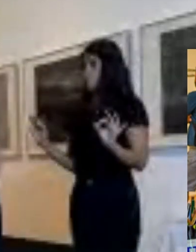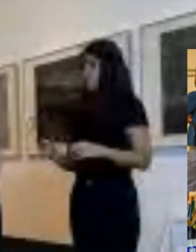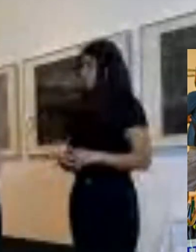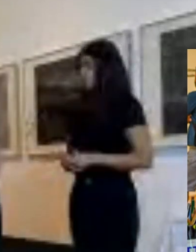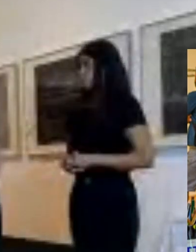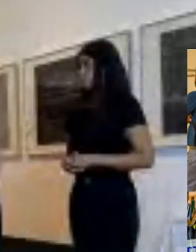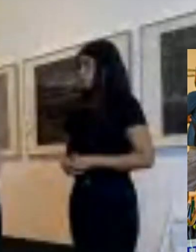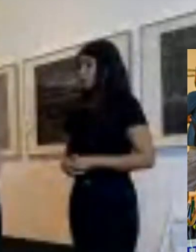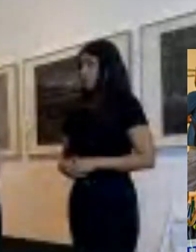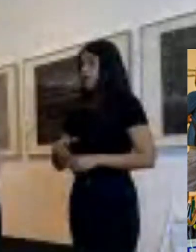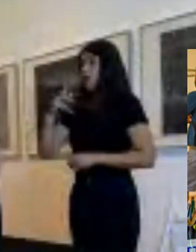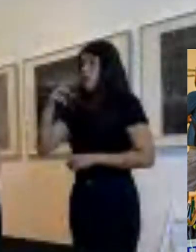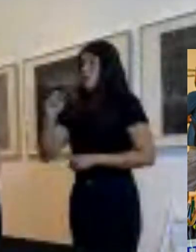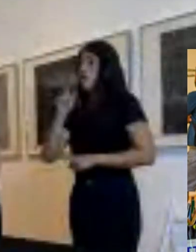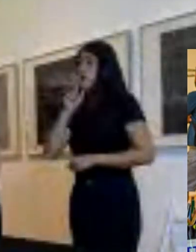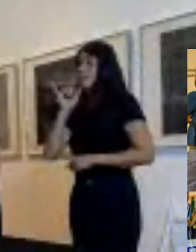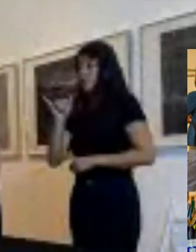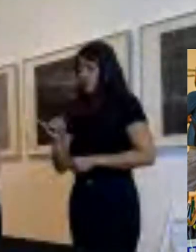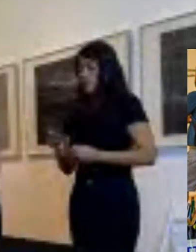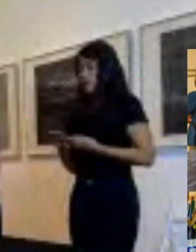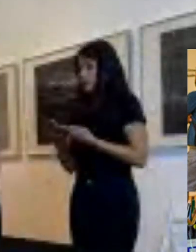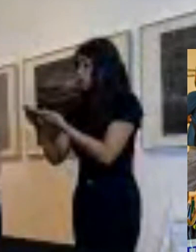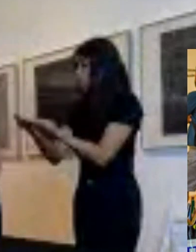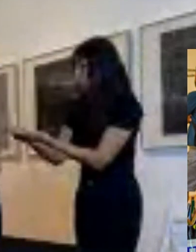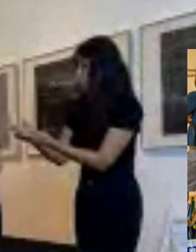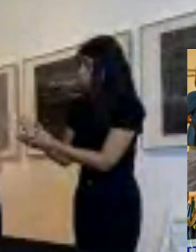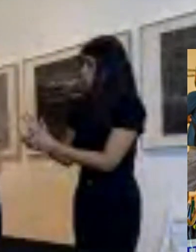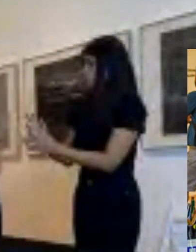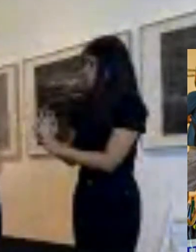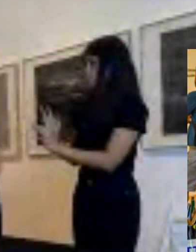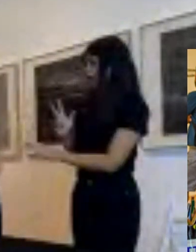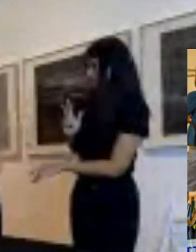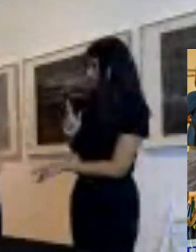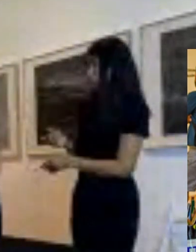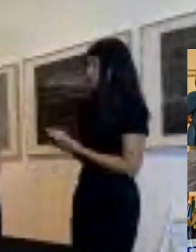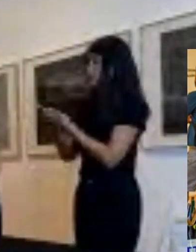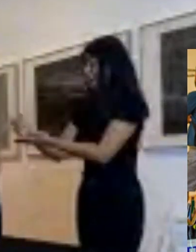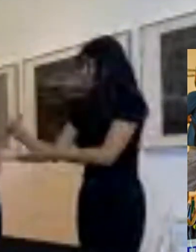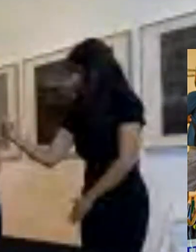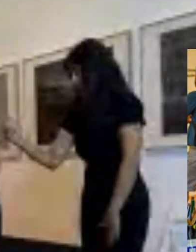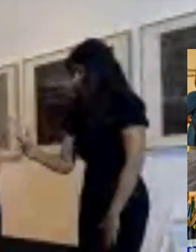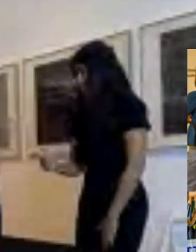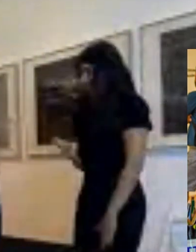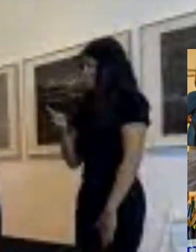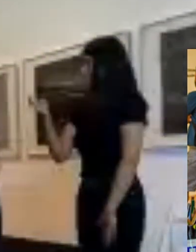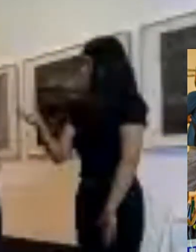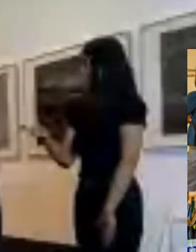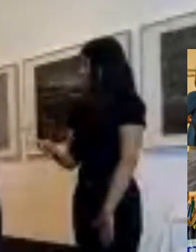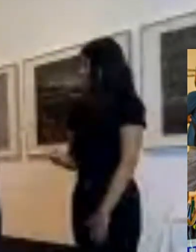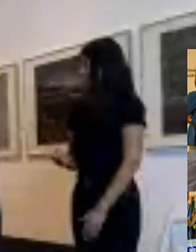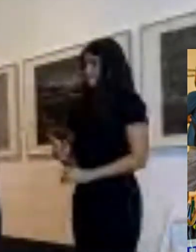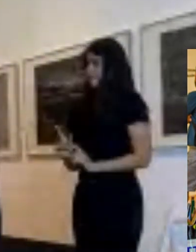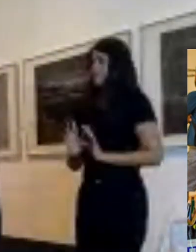A Katy le pasó de ofrecerle un lápiz a un caballero y así, con el gesto que tú dijiste,